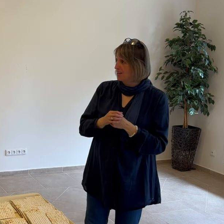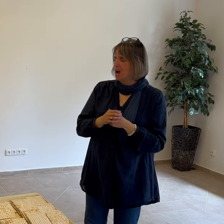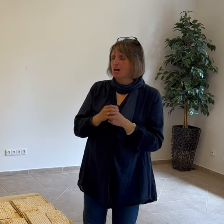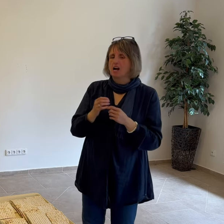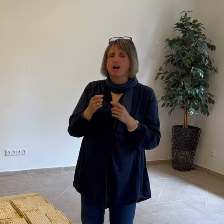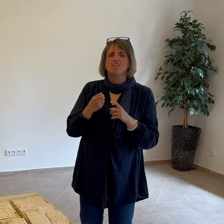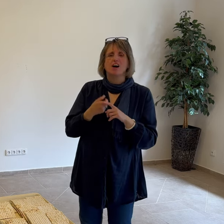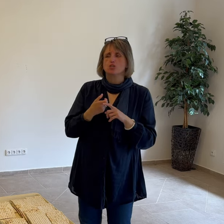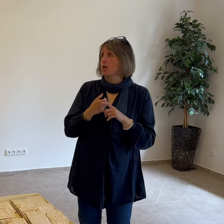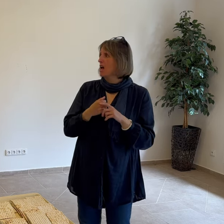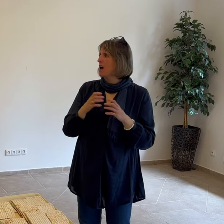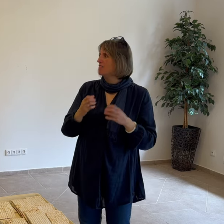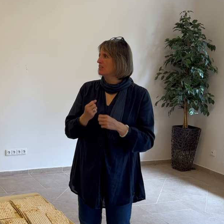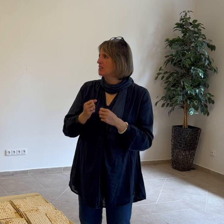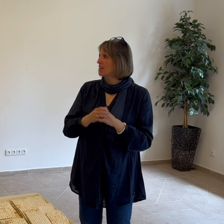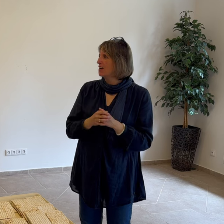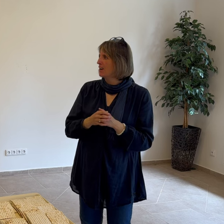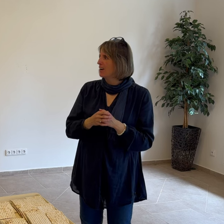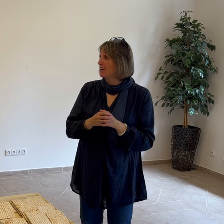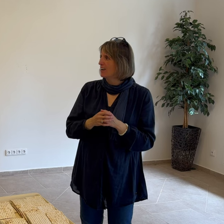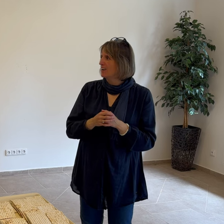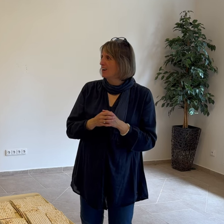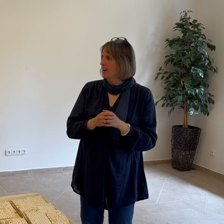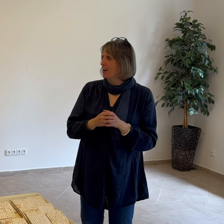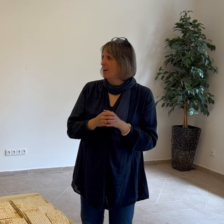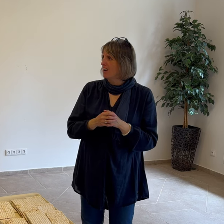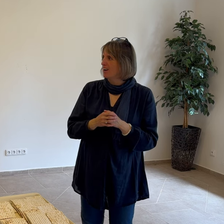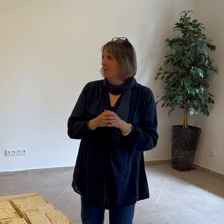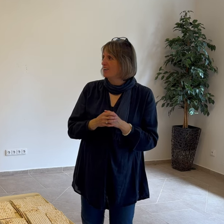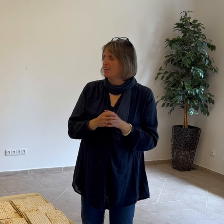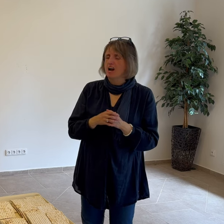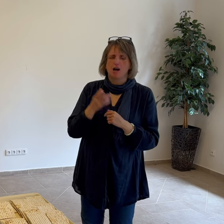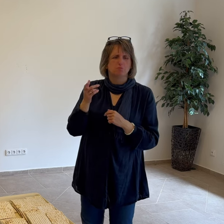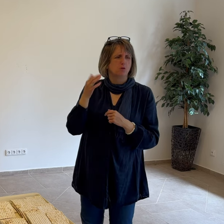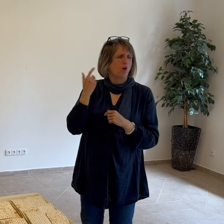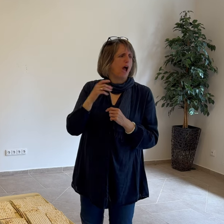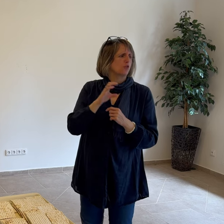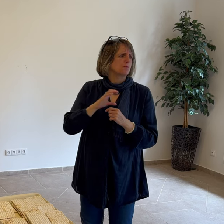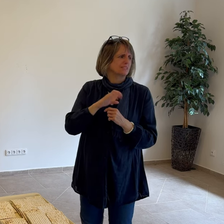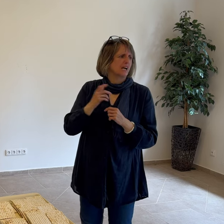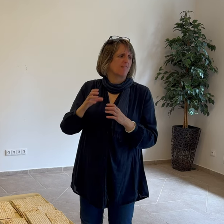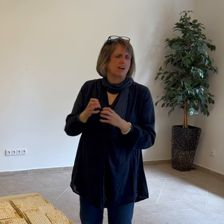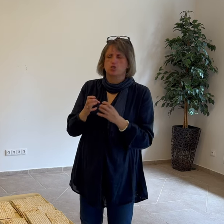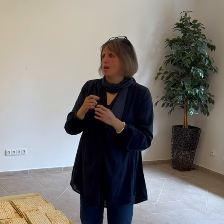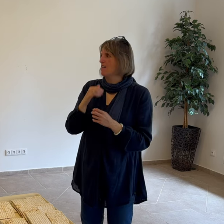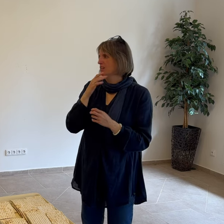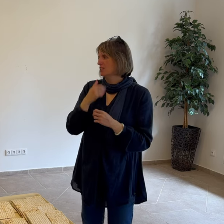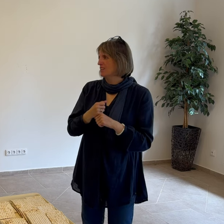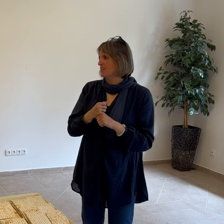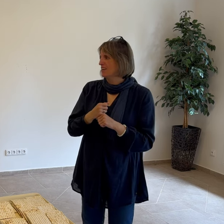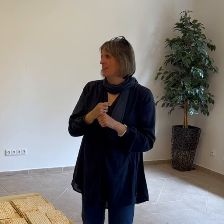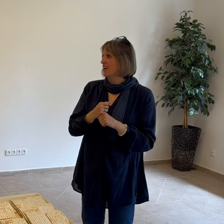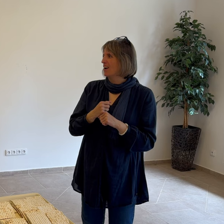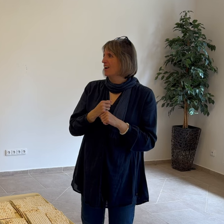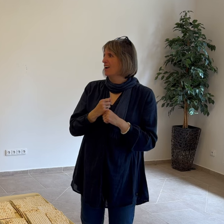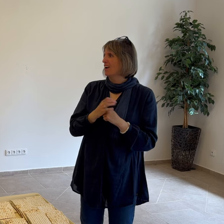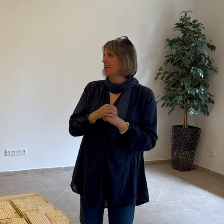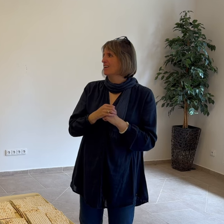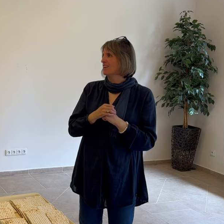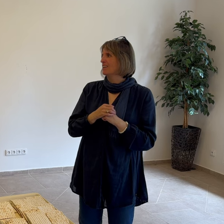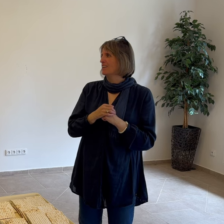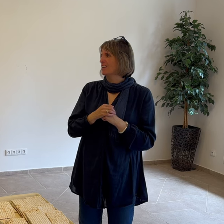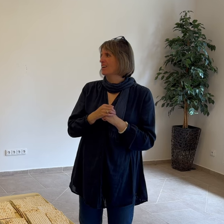víno oni chtěli o chud na to nekvašený tak jsem dával Já to nekvašený a oni jim to chutnalo teď jsme to měli a